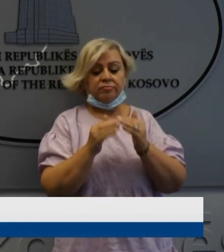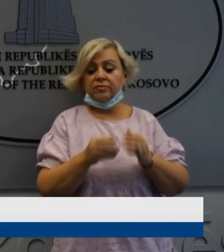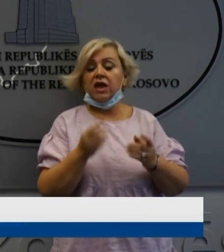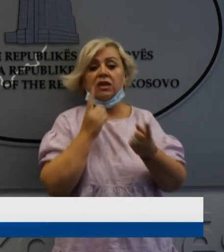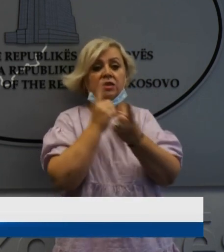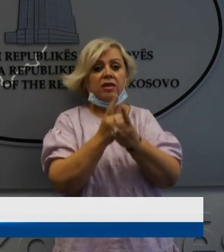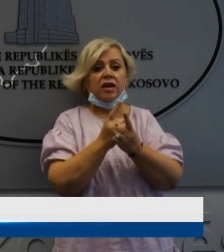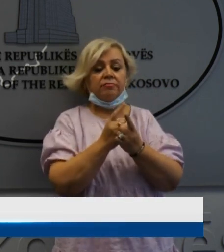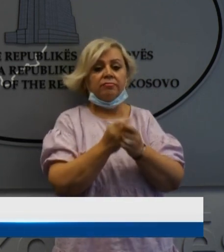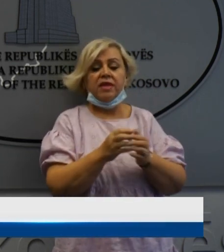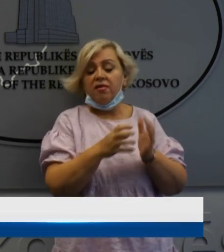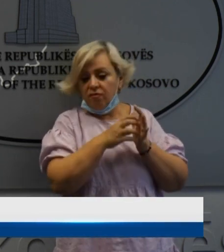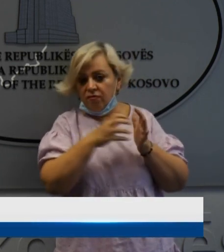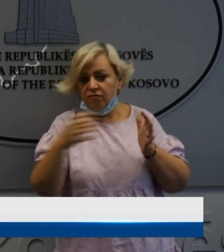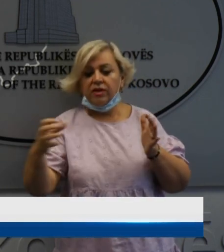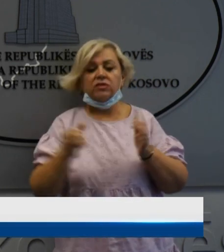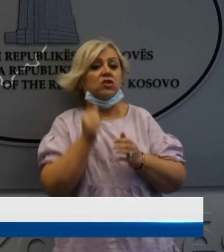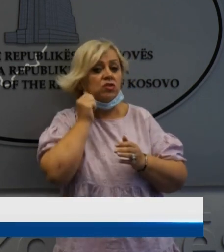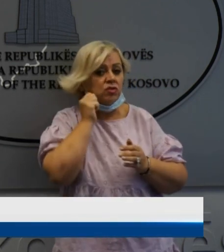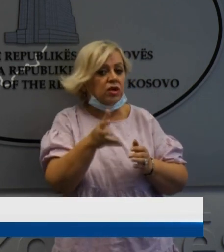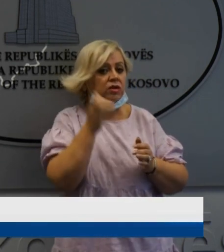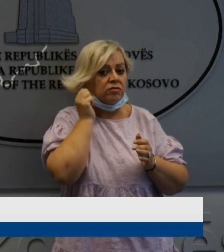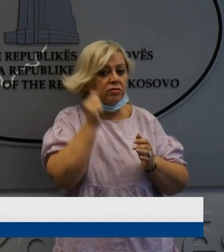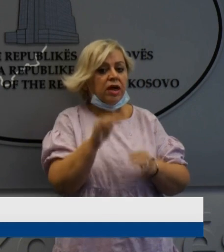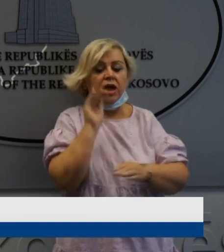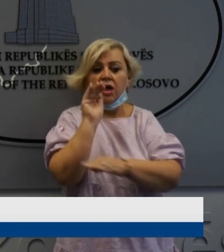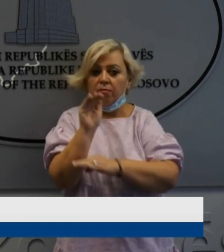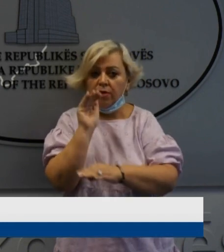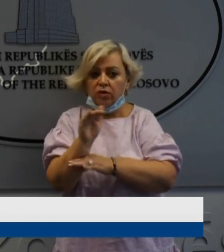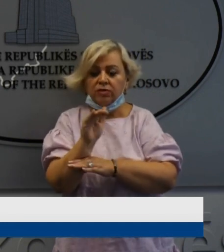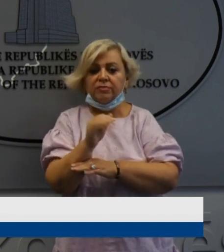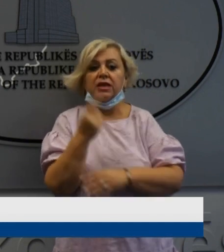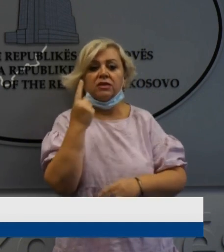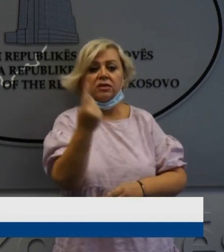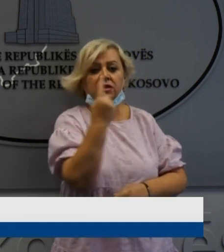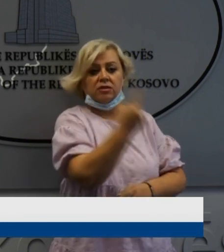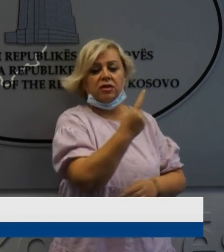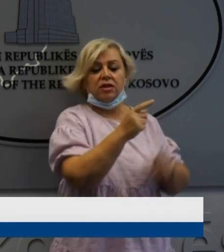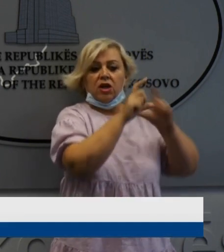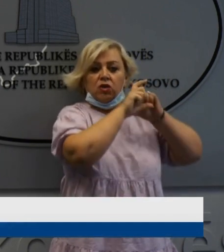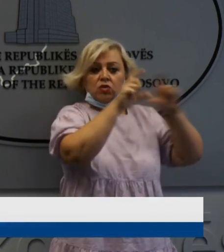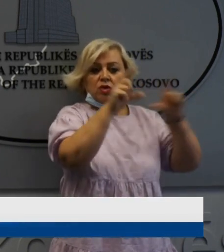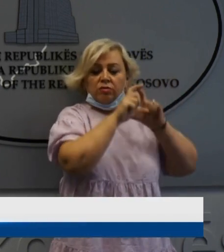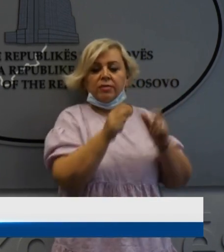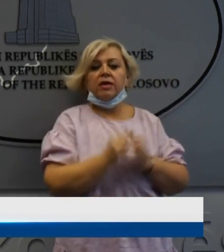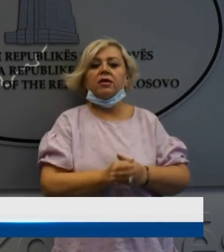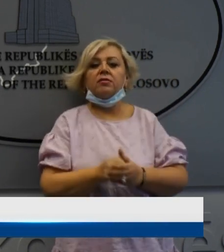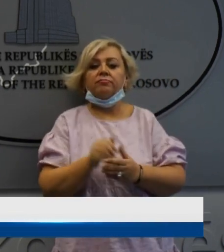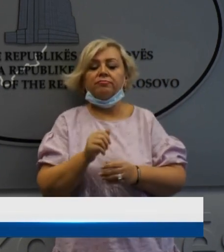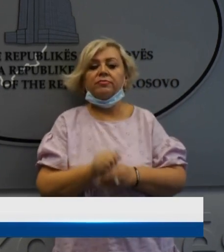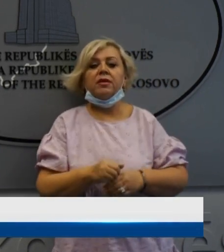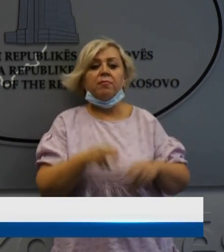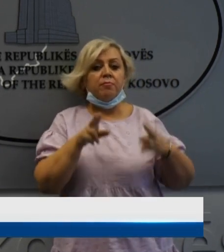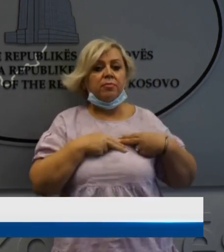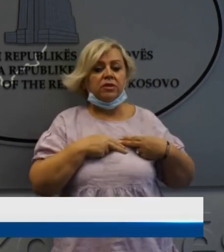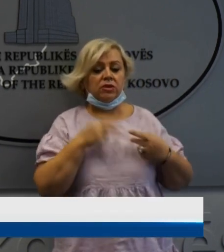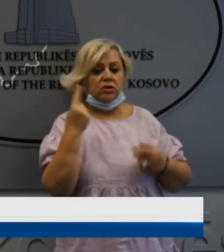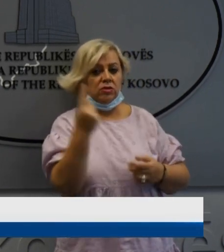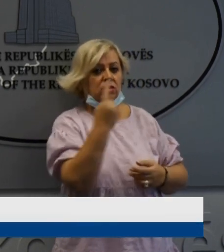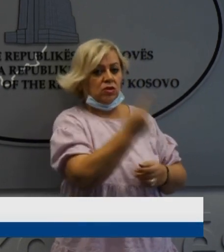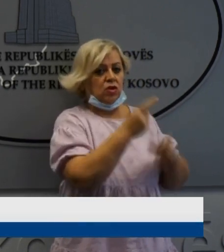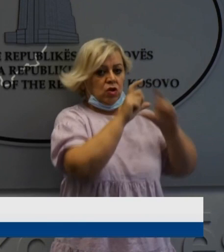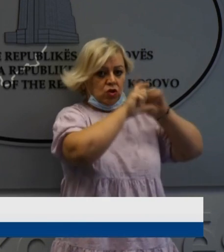këto takime të jenë të vazhdueshme dhe çdo ditë do të ketë raportime nga secili institucion në raport me përgjegjësinë e